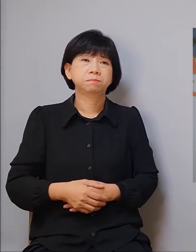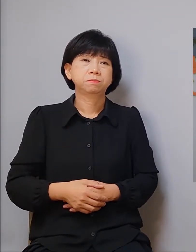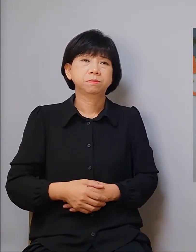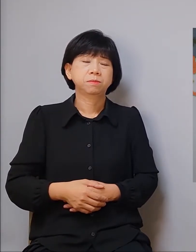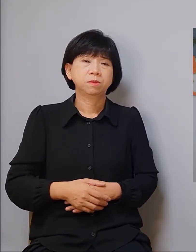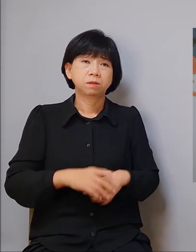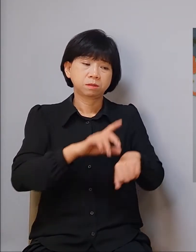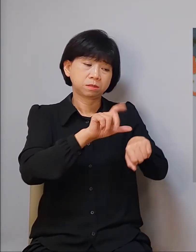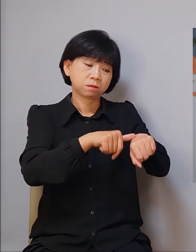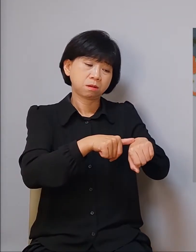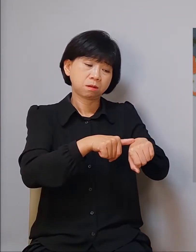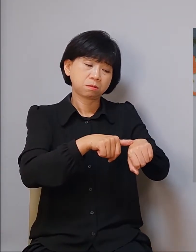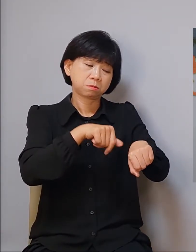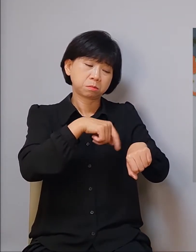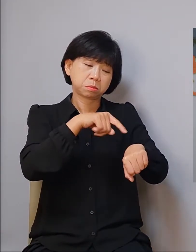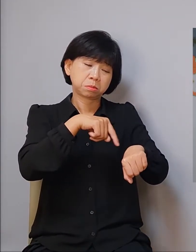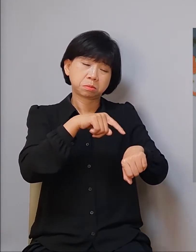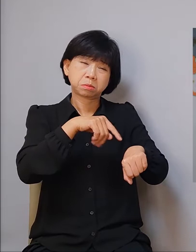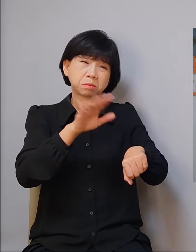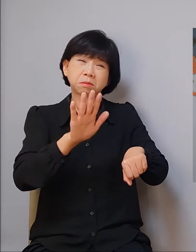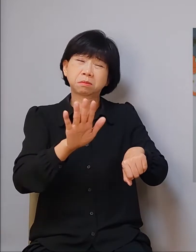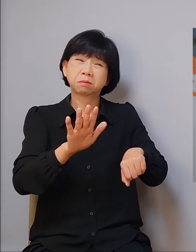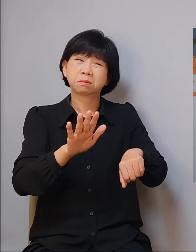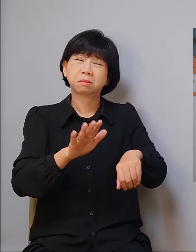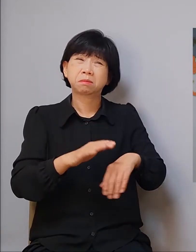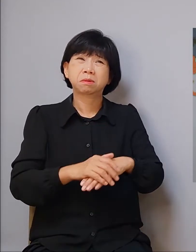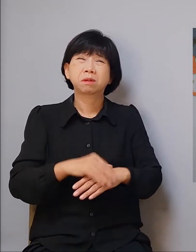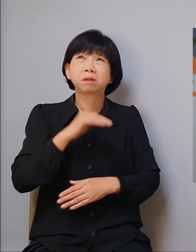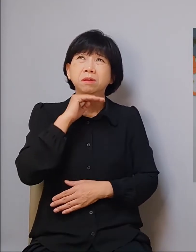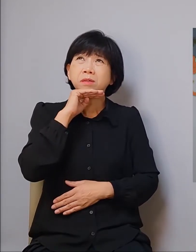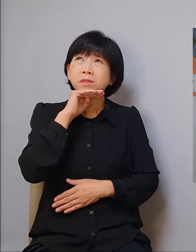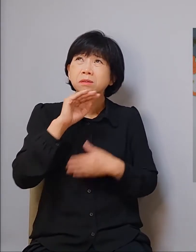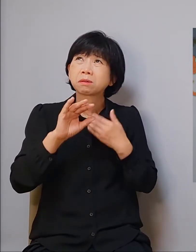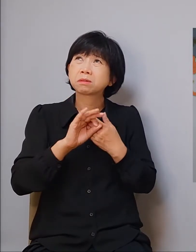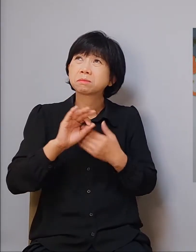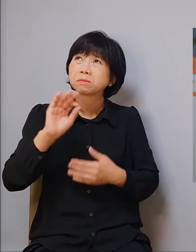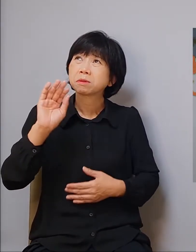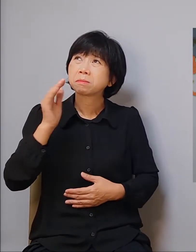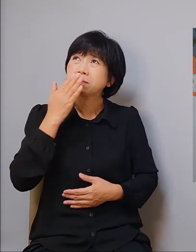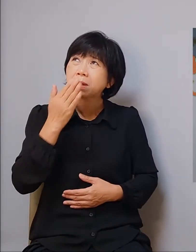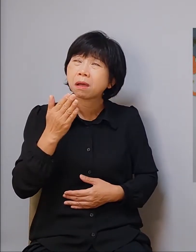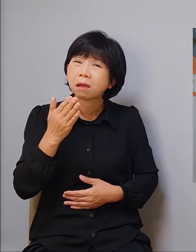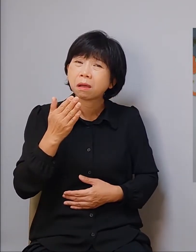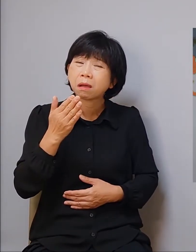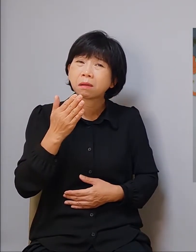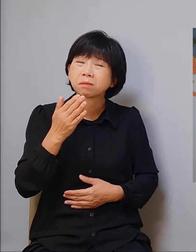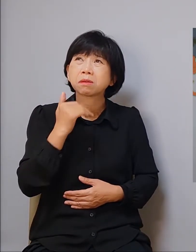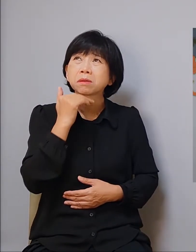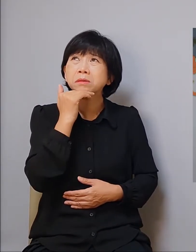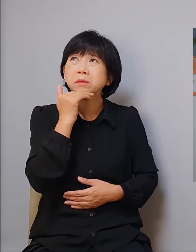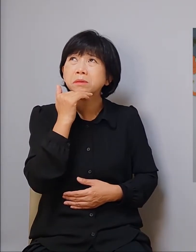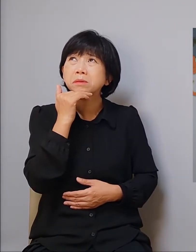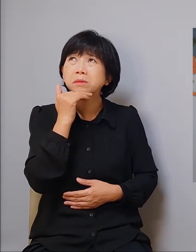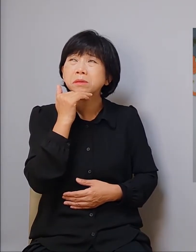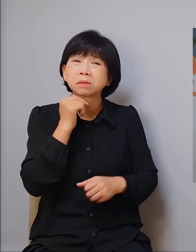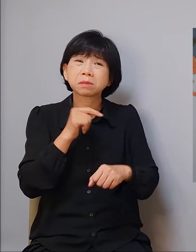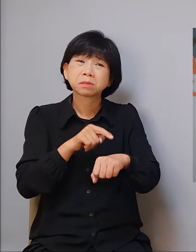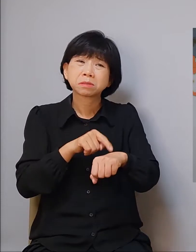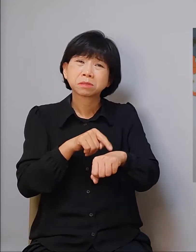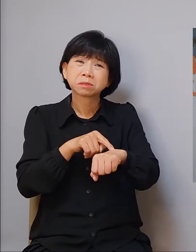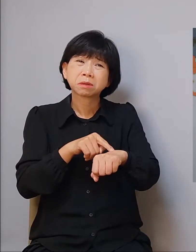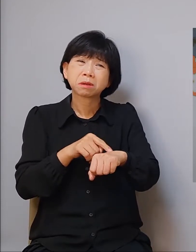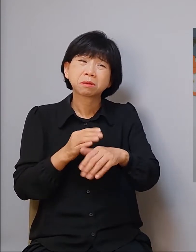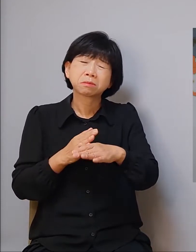시간이 가질 않습니다. 분명 기다리면 될 것 같은데 이 시간이 너무나도